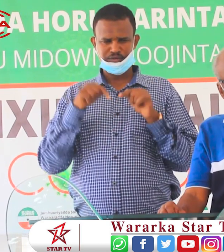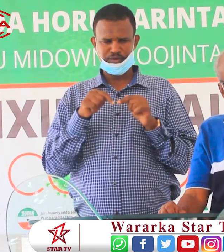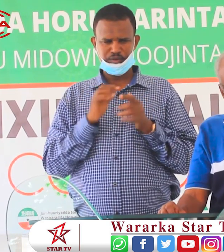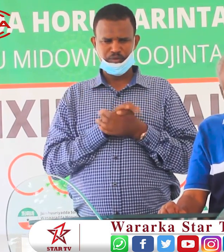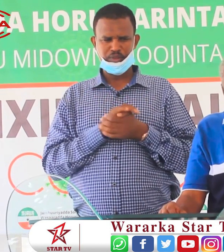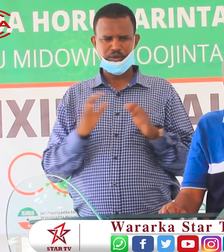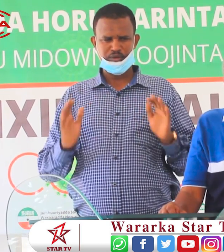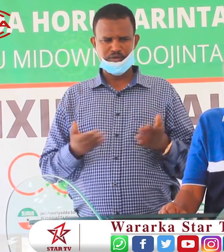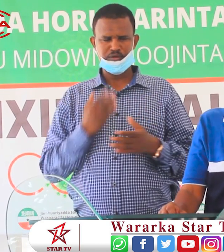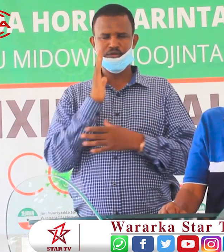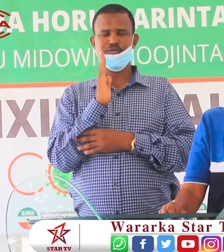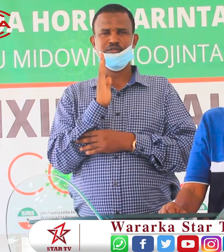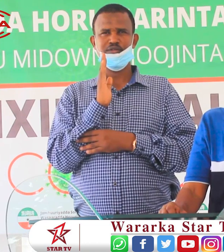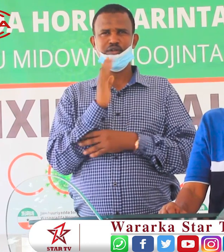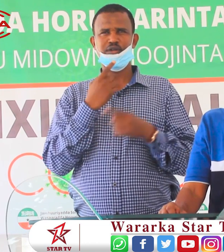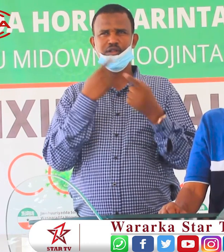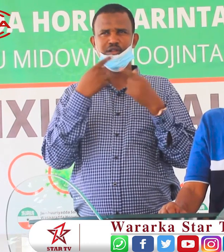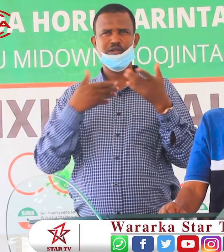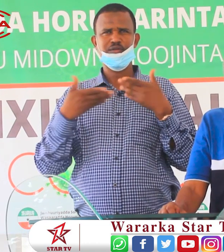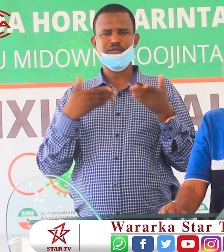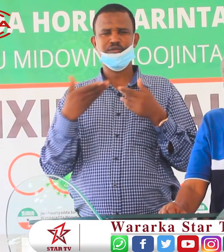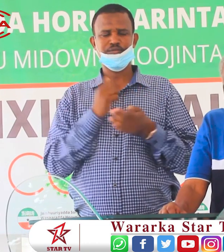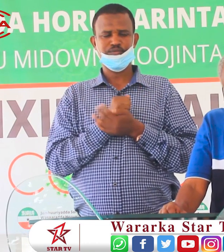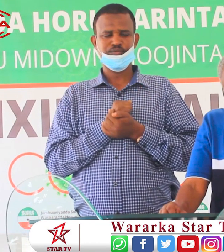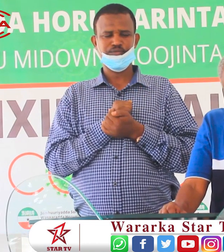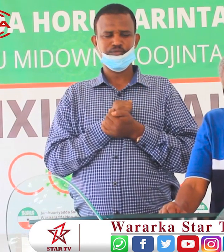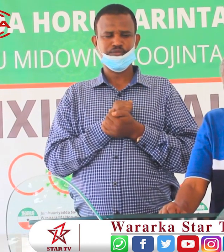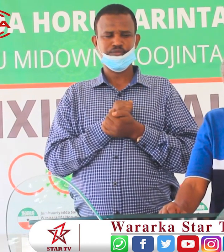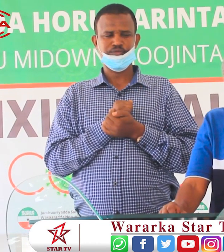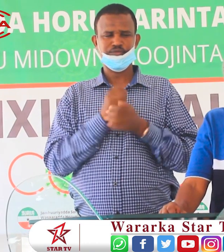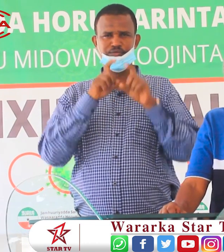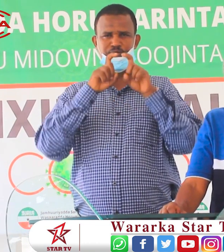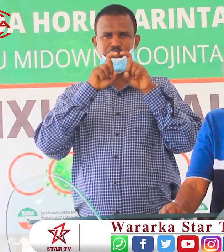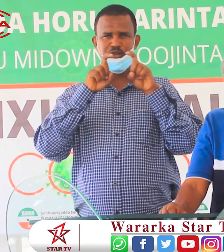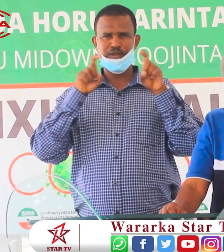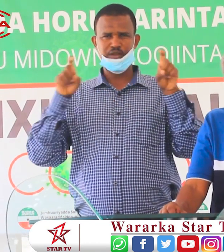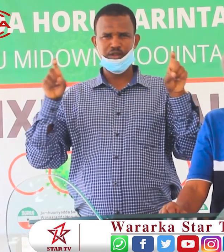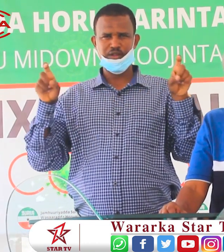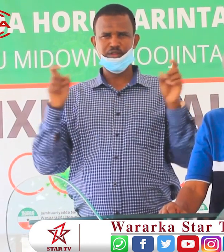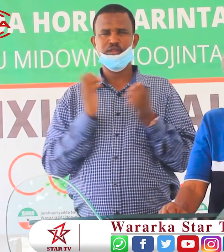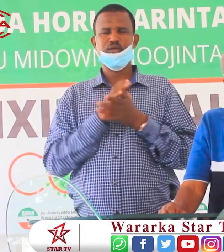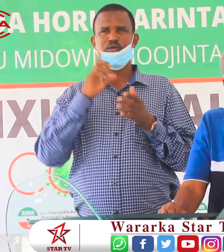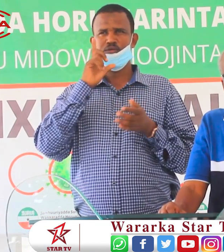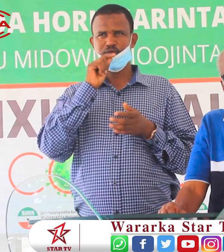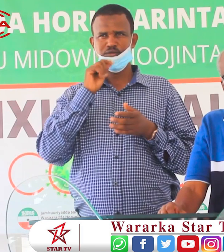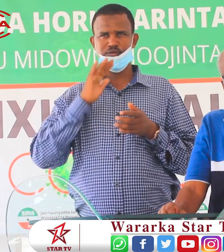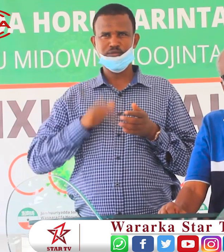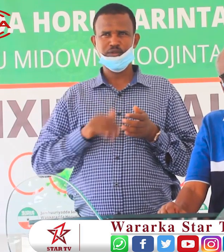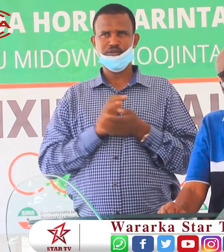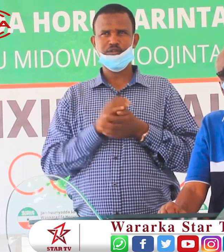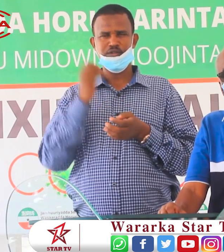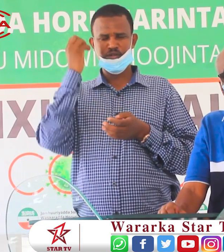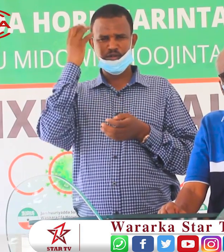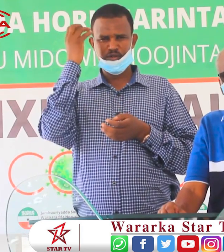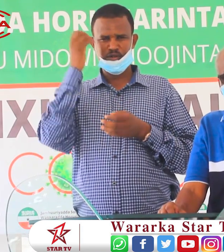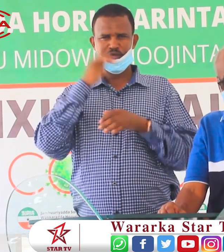qof ayaa laga helay cudurka COVID-19 23 qof Soomaaliland ah halka 2 qofna ay u dhasheen wadanka Pakistan 12